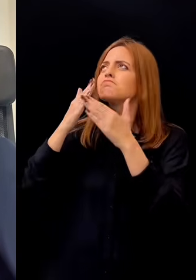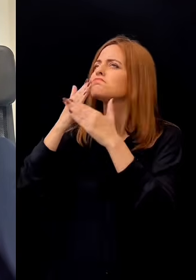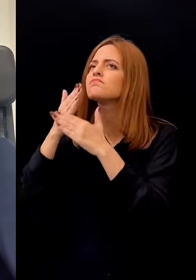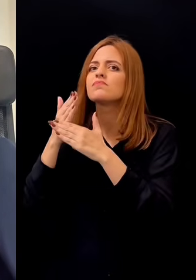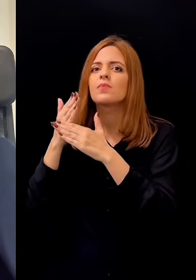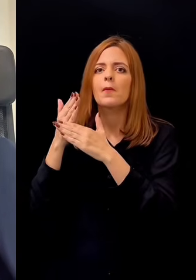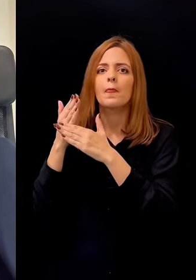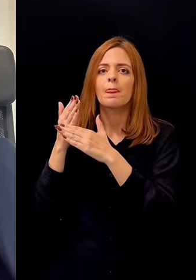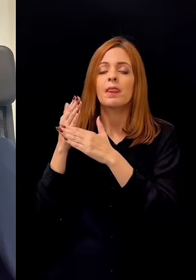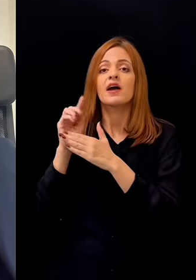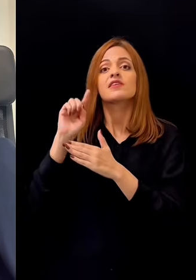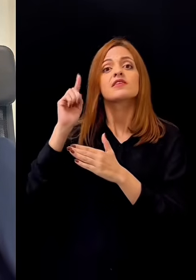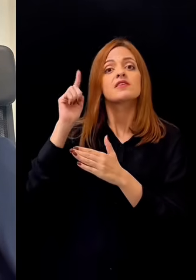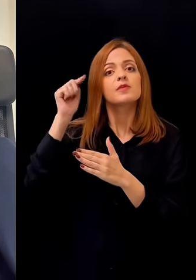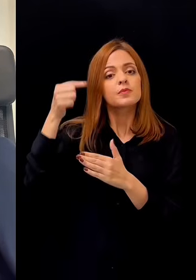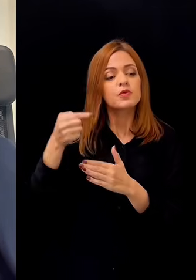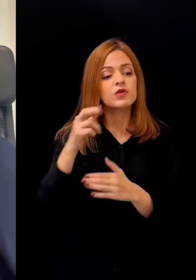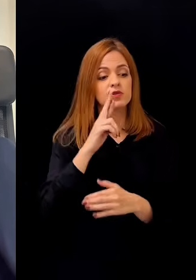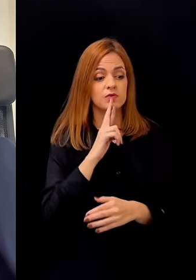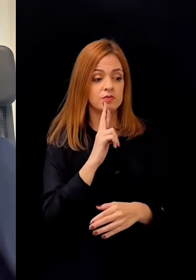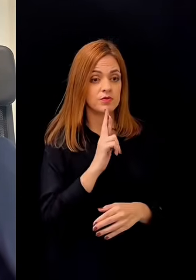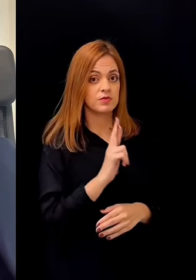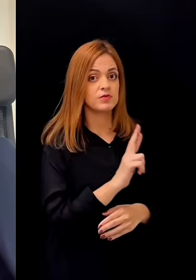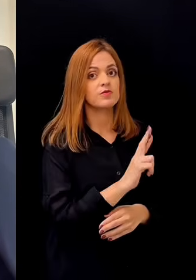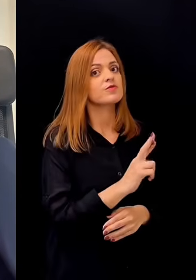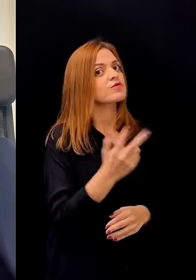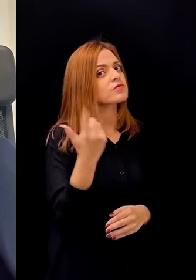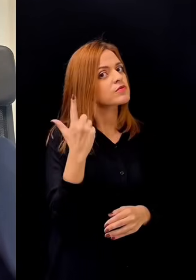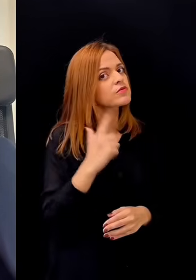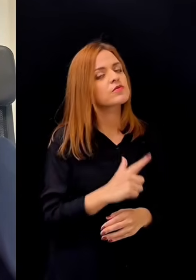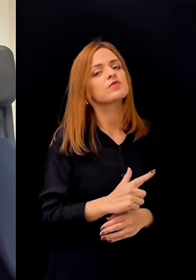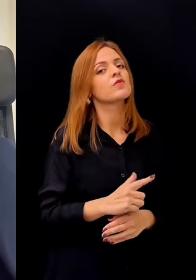Depois ele respondeu novamente, na verdade